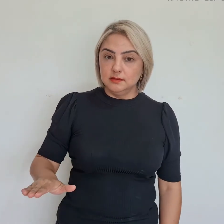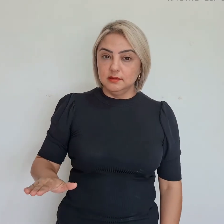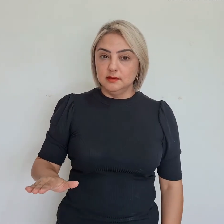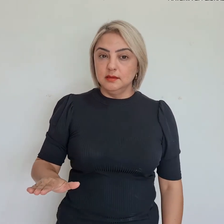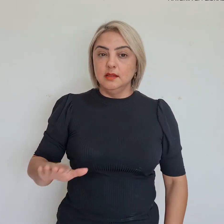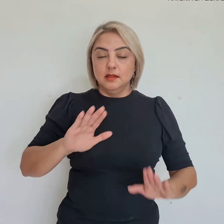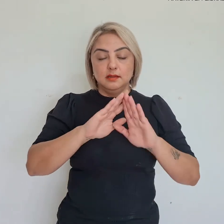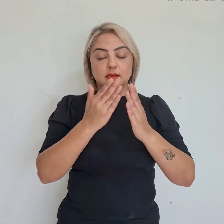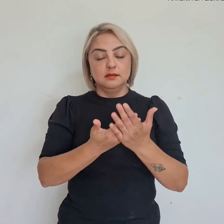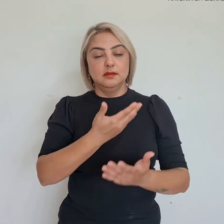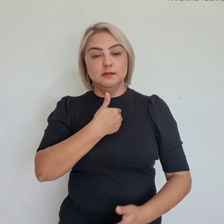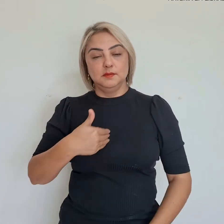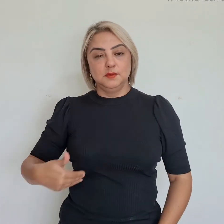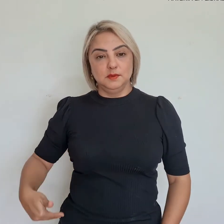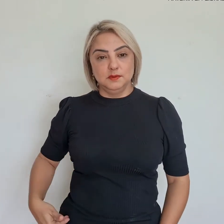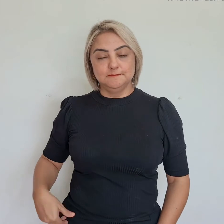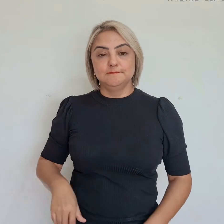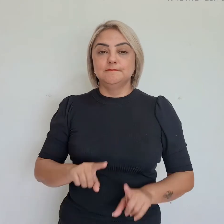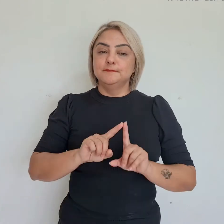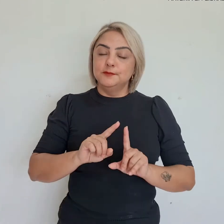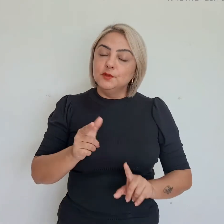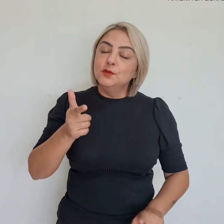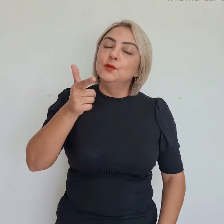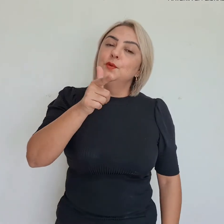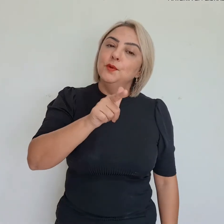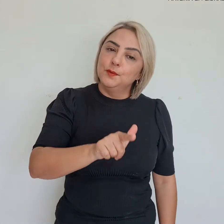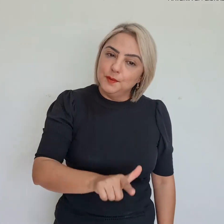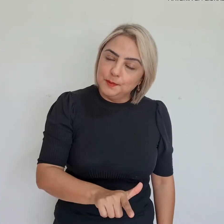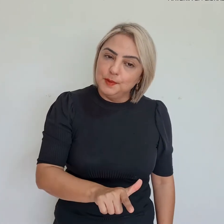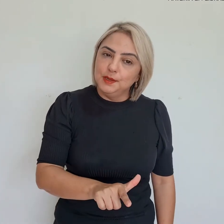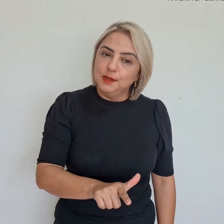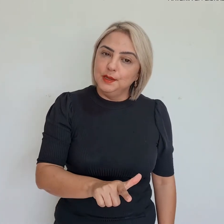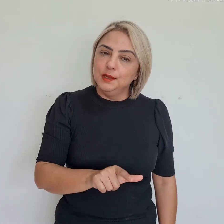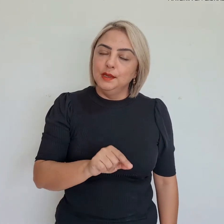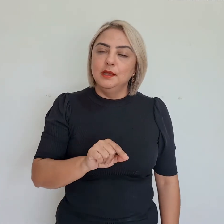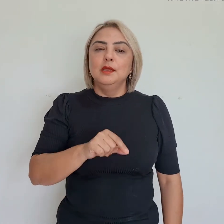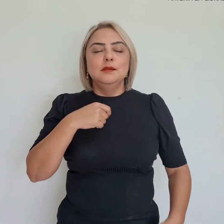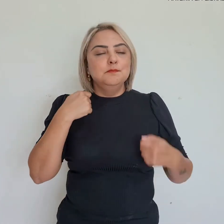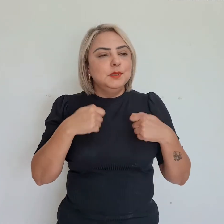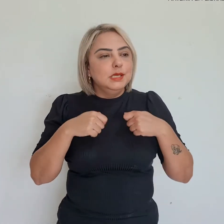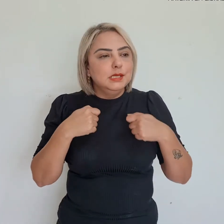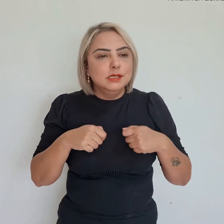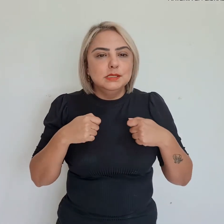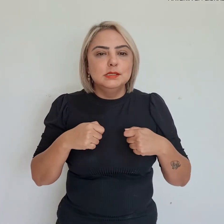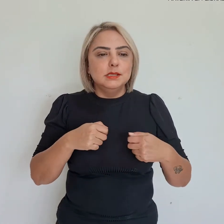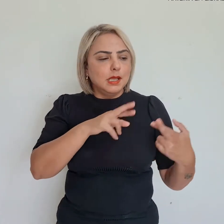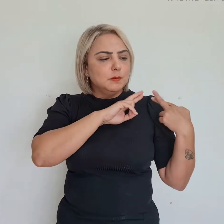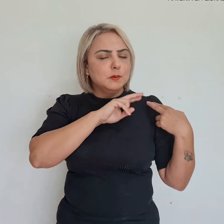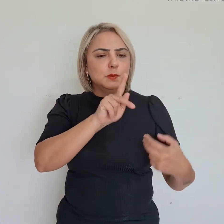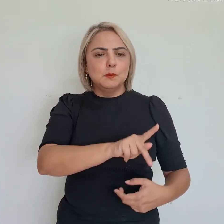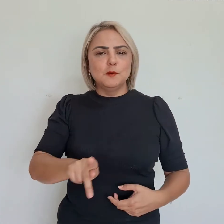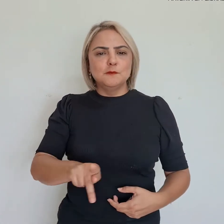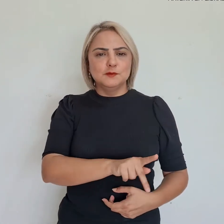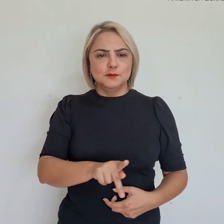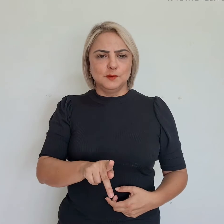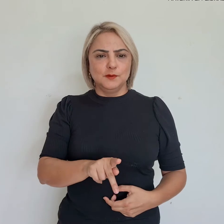pública. Mais uma vez, será essencial o papel dos professores. Se